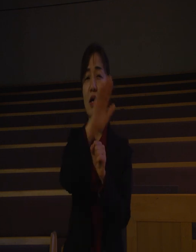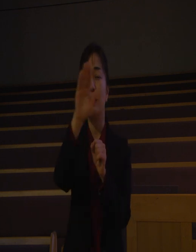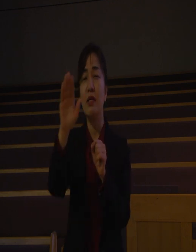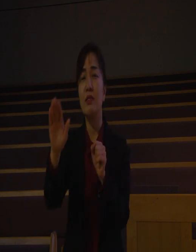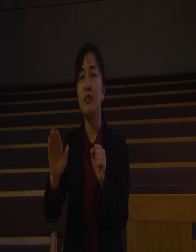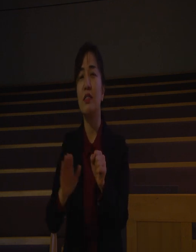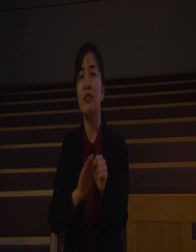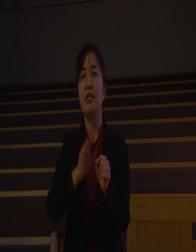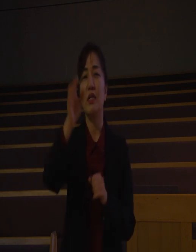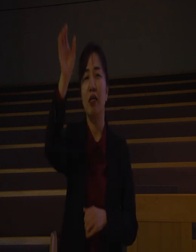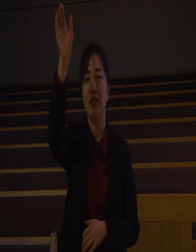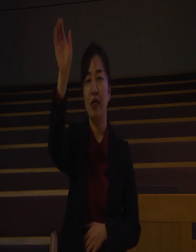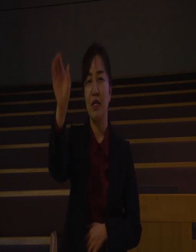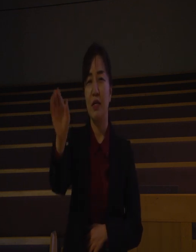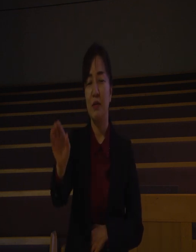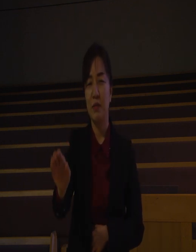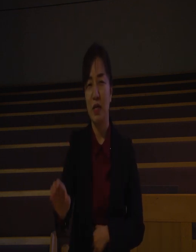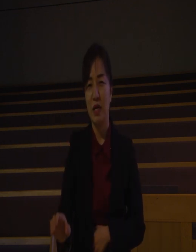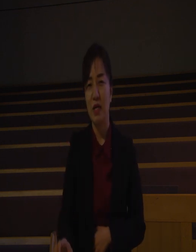있고파 사랑의